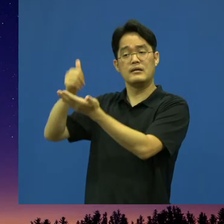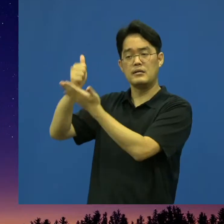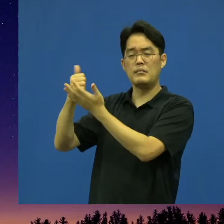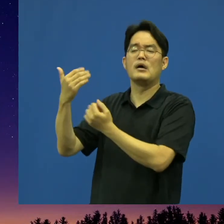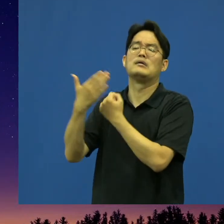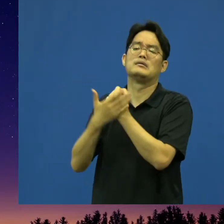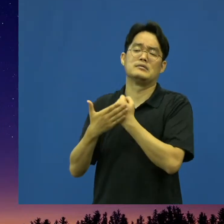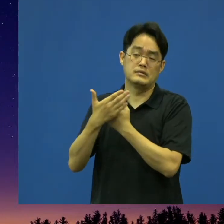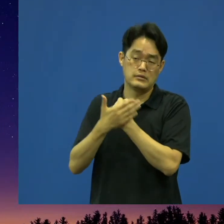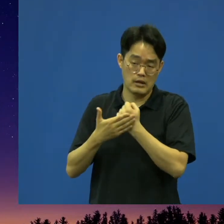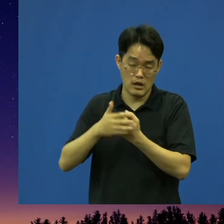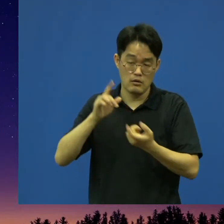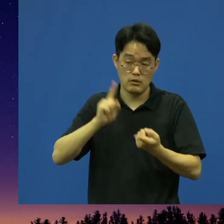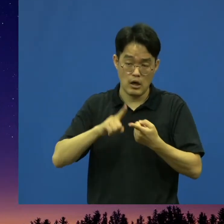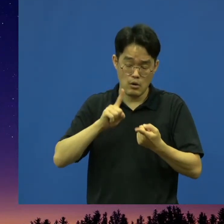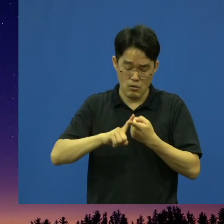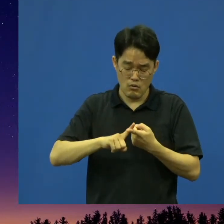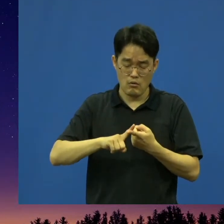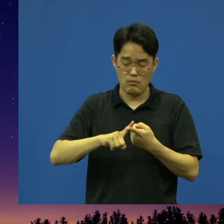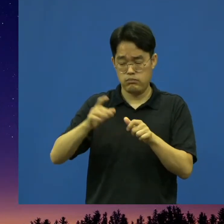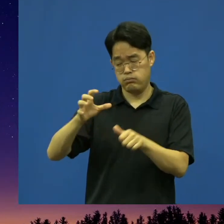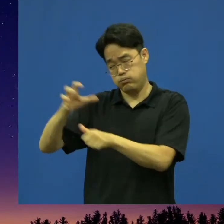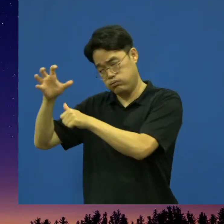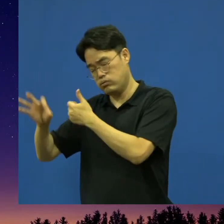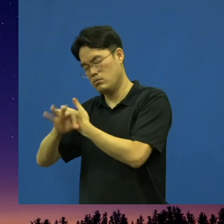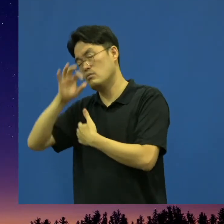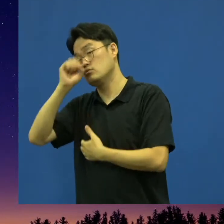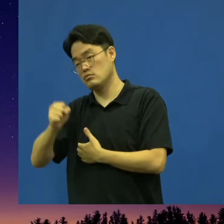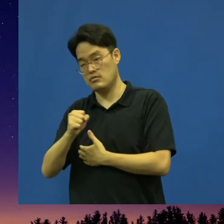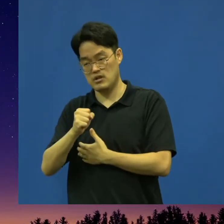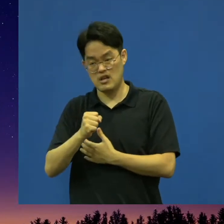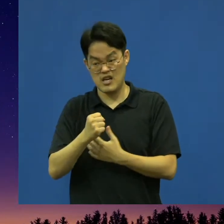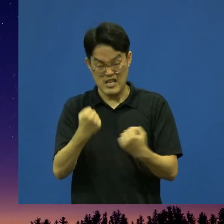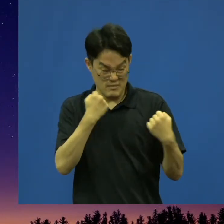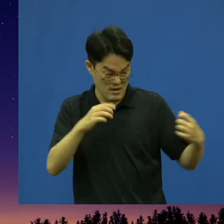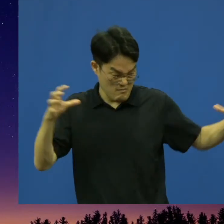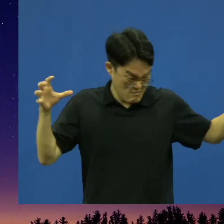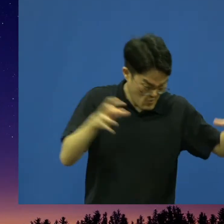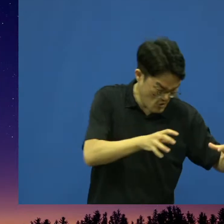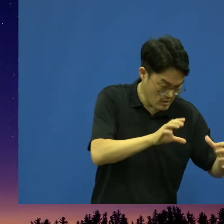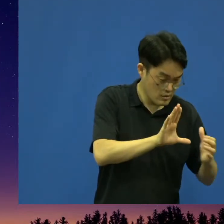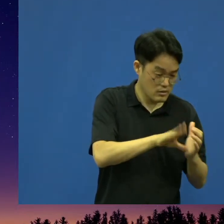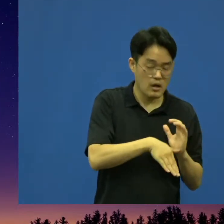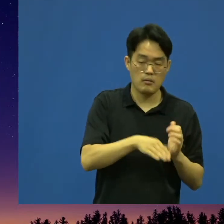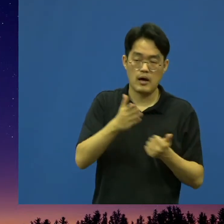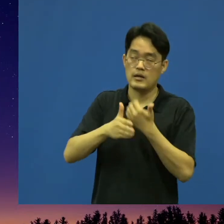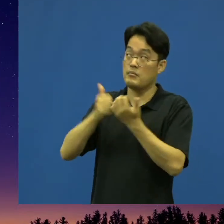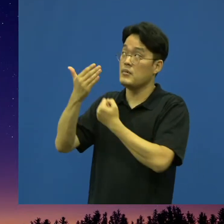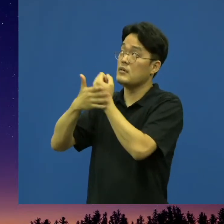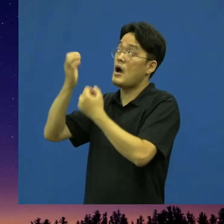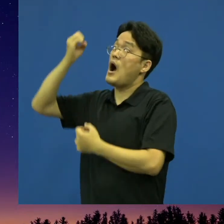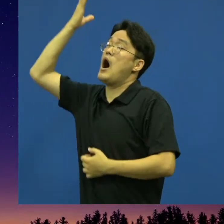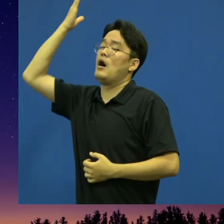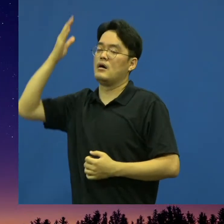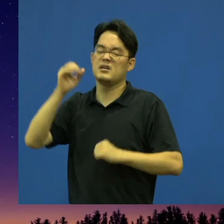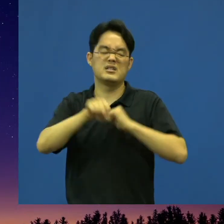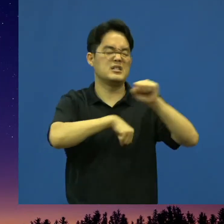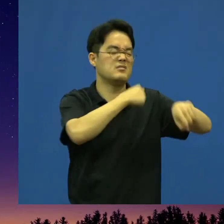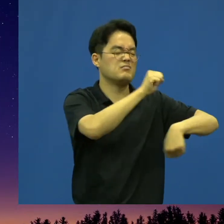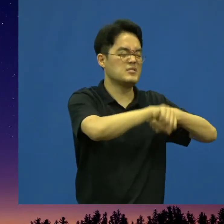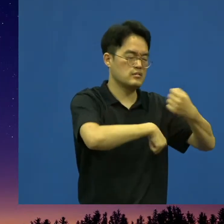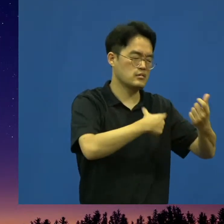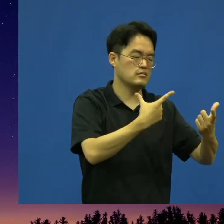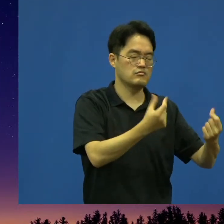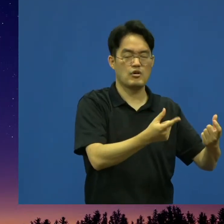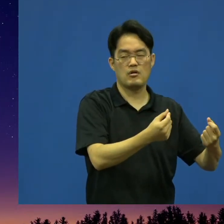쓰이면 너무 감사한데, 잘못하면 짐승처럼 돌변할 수 있다는 게 오랜